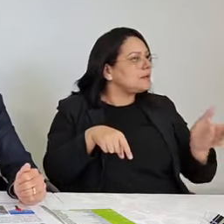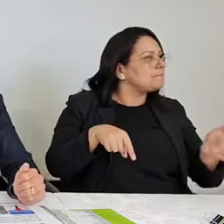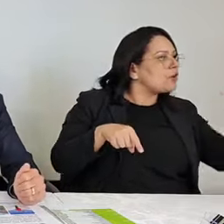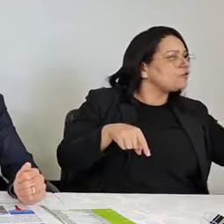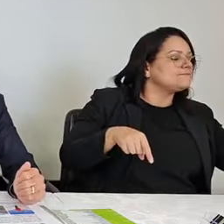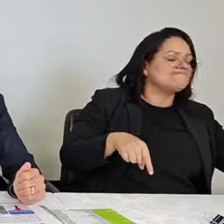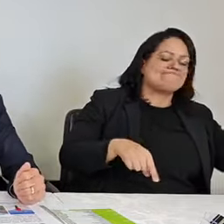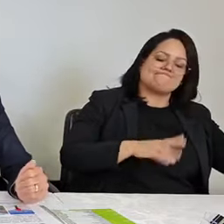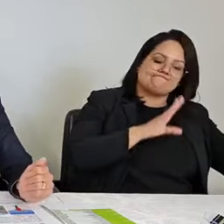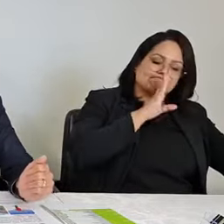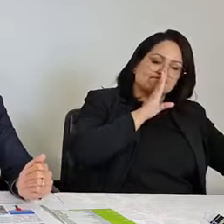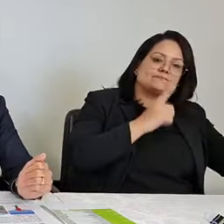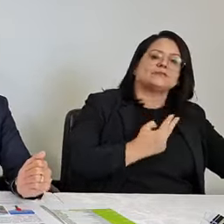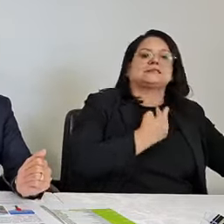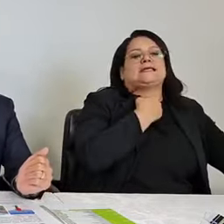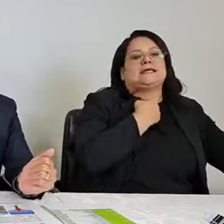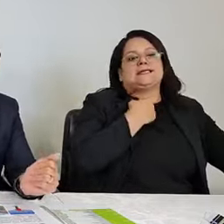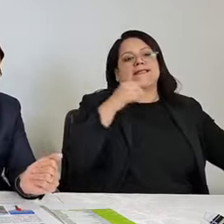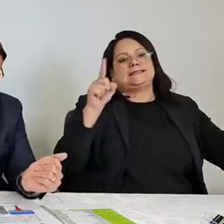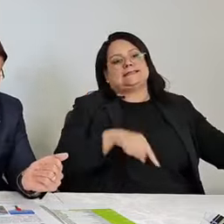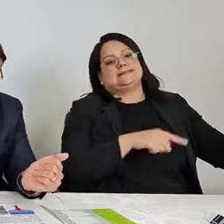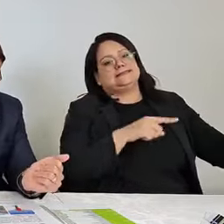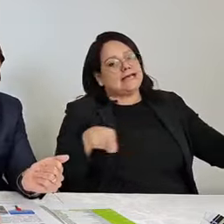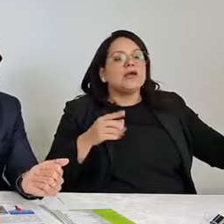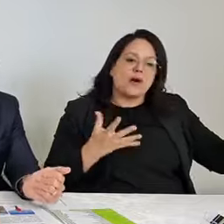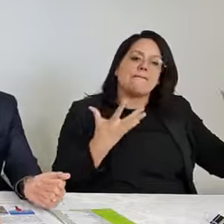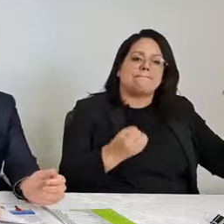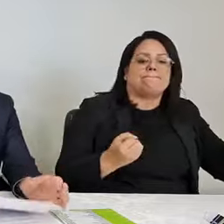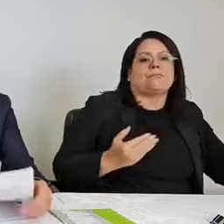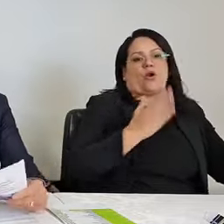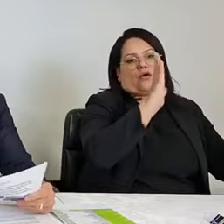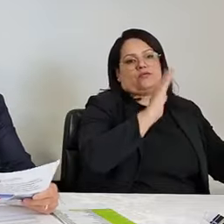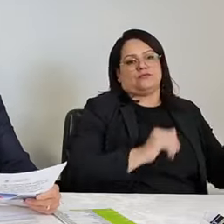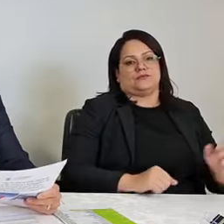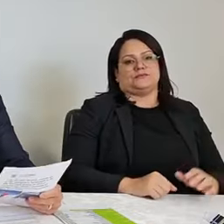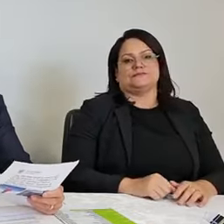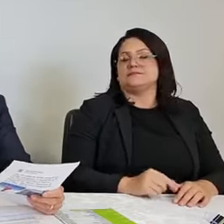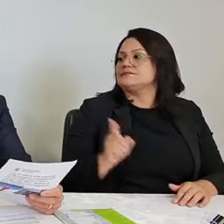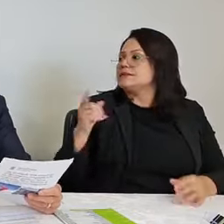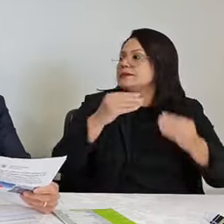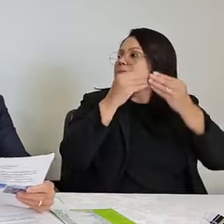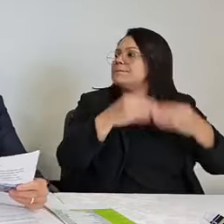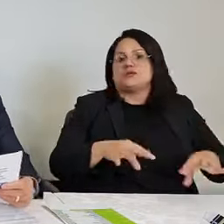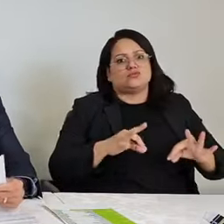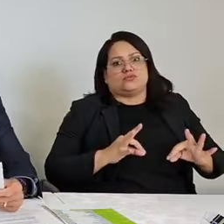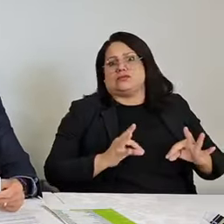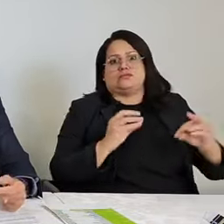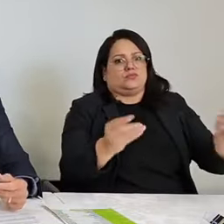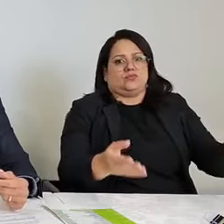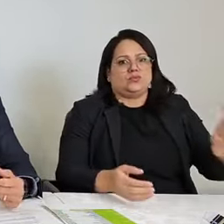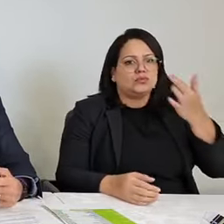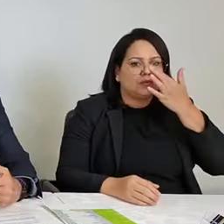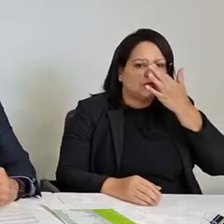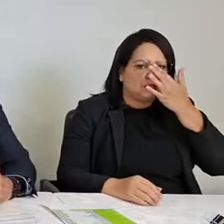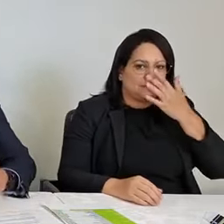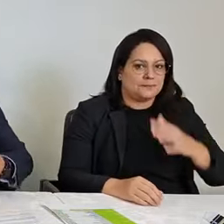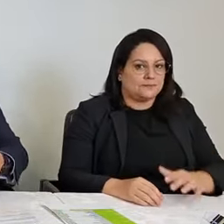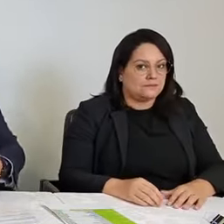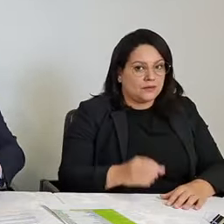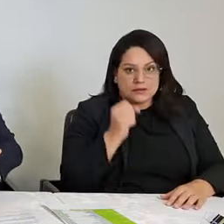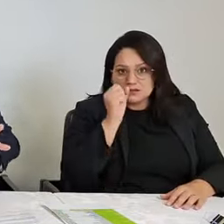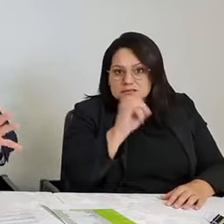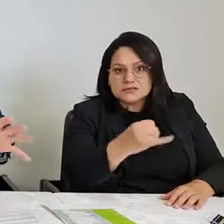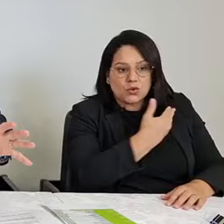promulgar aqui. E, presidente, vai prejudicar todos os produtores do agronegócio brasileiro, né, fazer isso. Não há dúvida, né? Se começar o governo